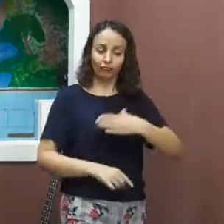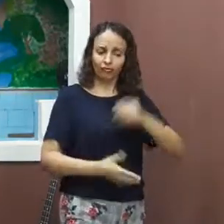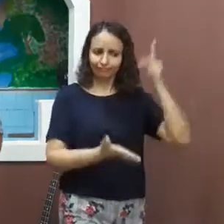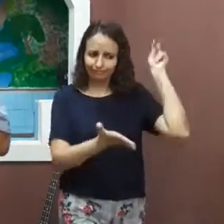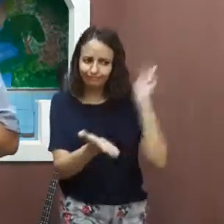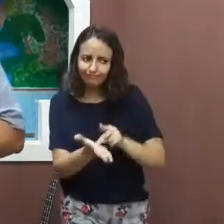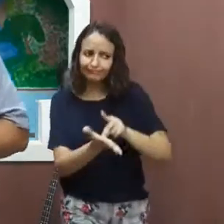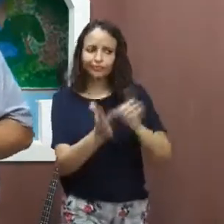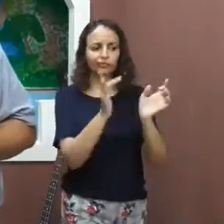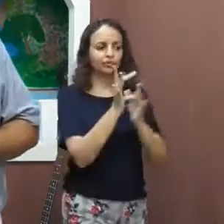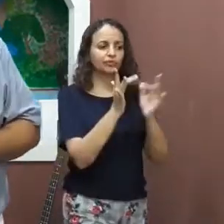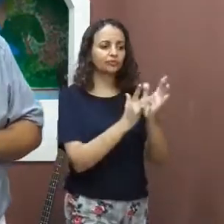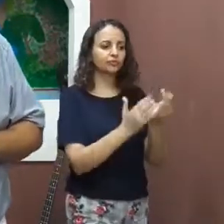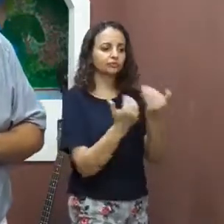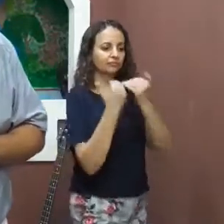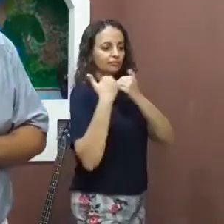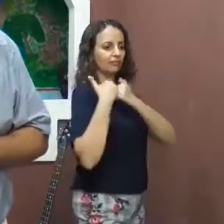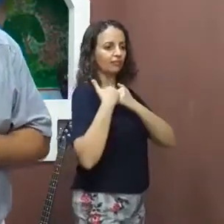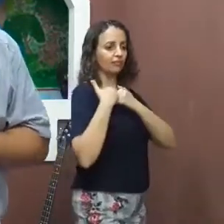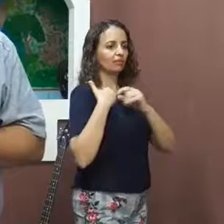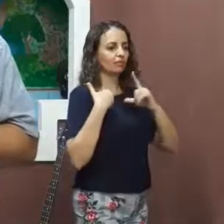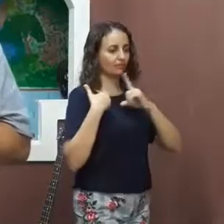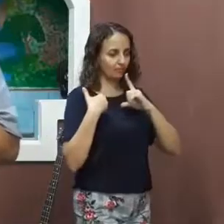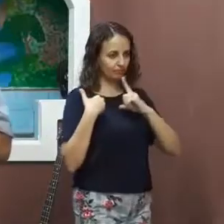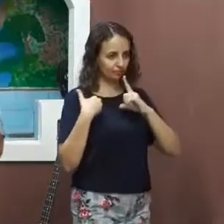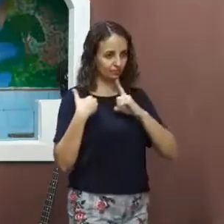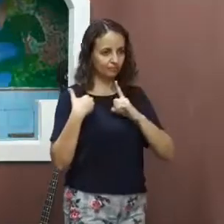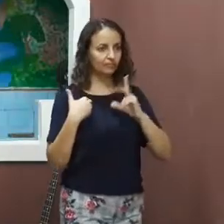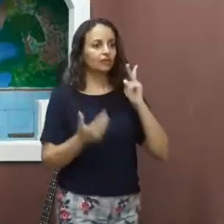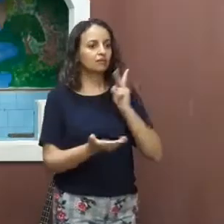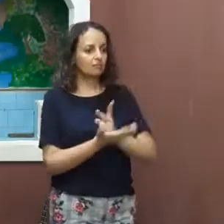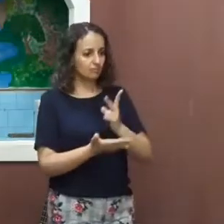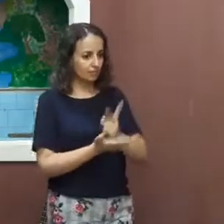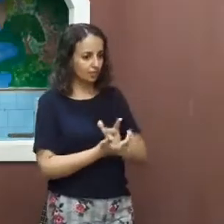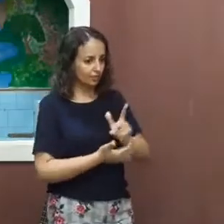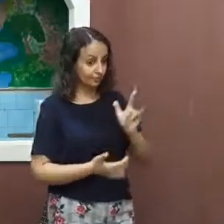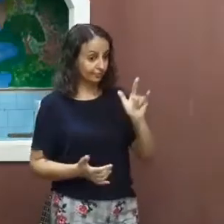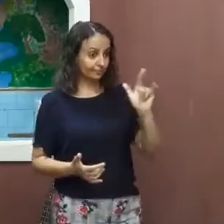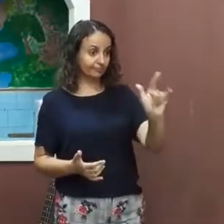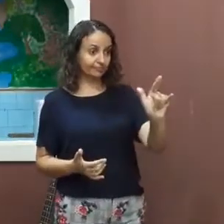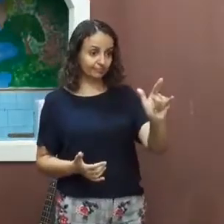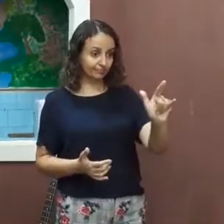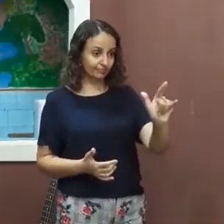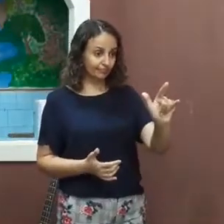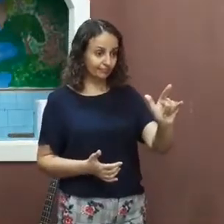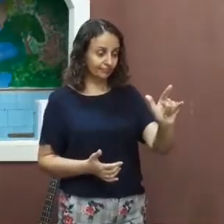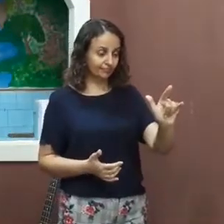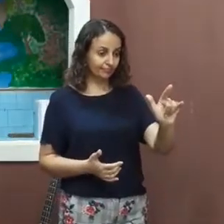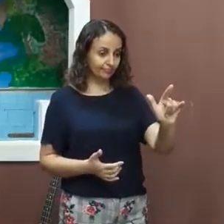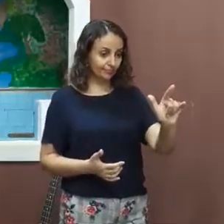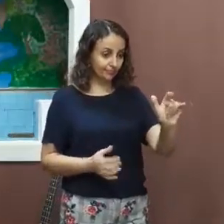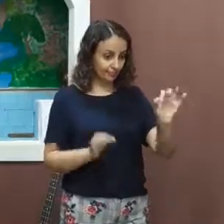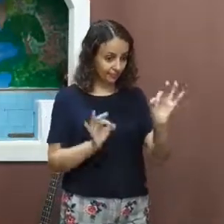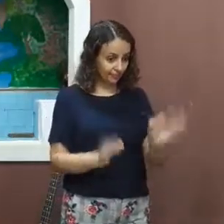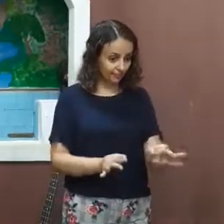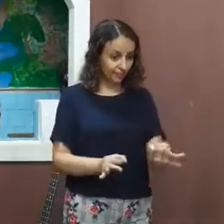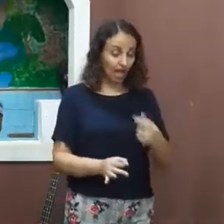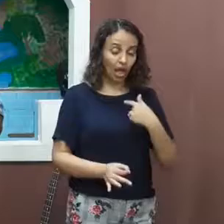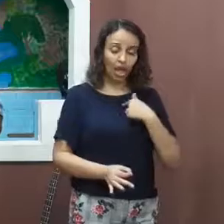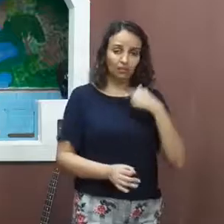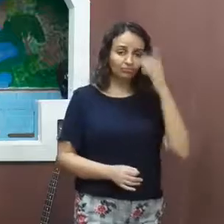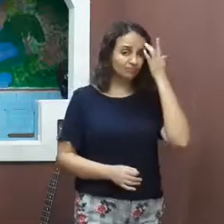Deus, Deus tem o mesmo carinho, o mesmo amor que tem com esse povo. Eu não sei, meu irmão, o